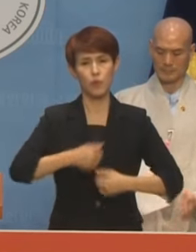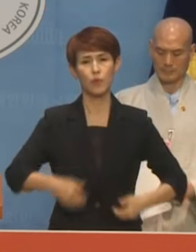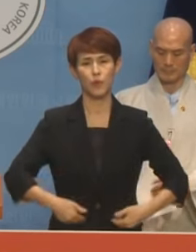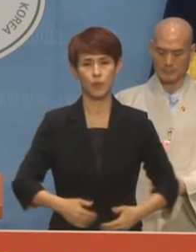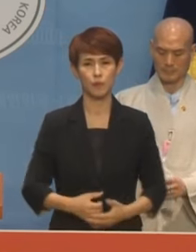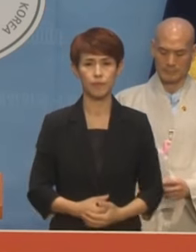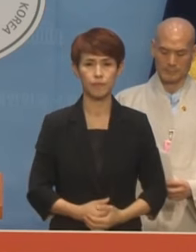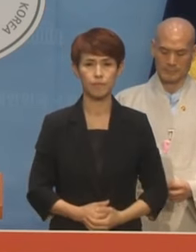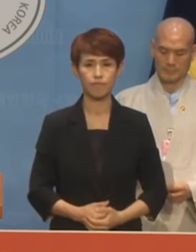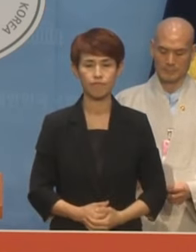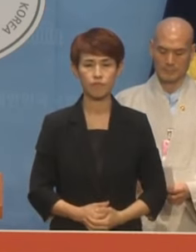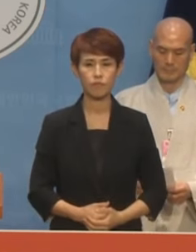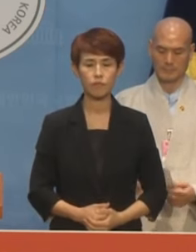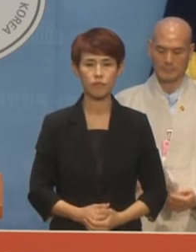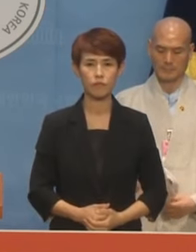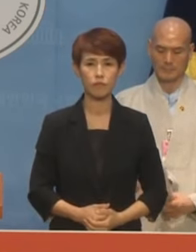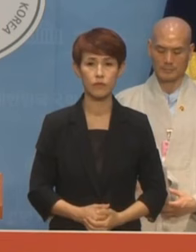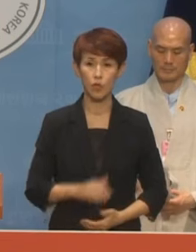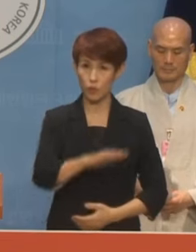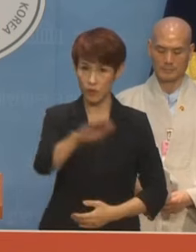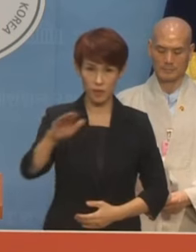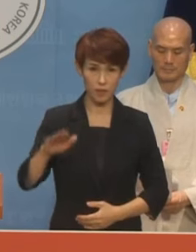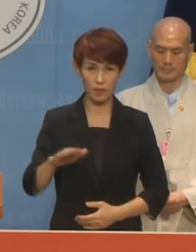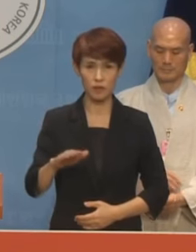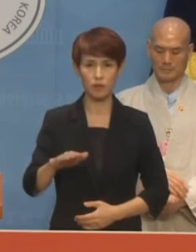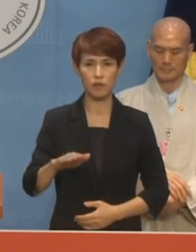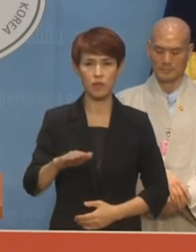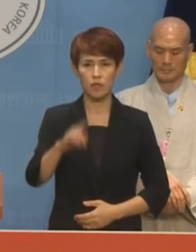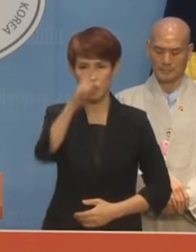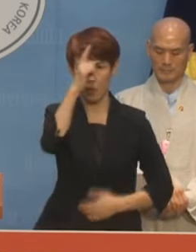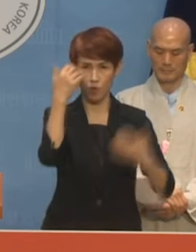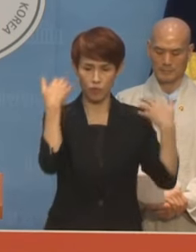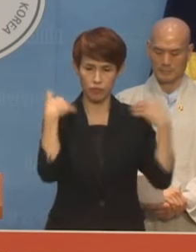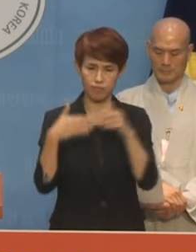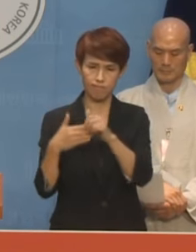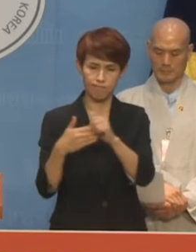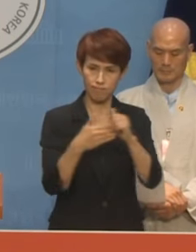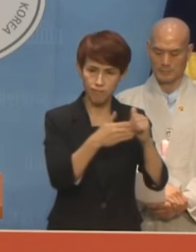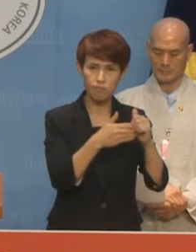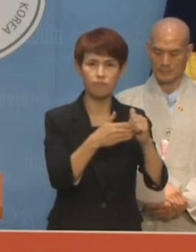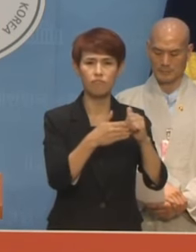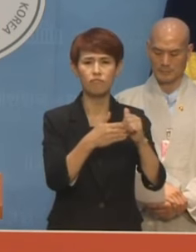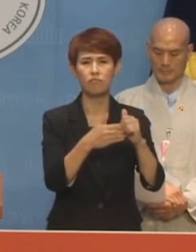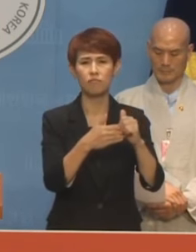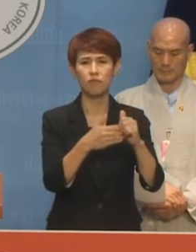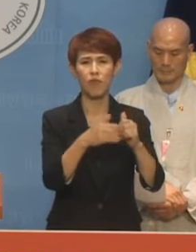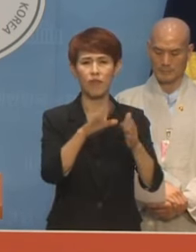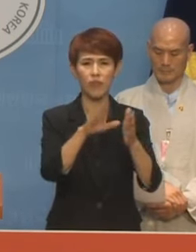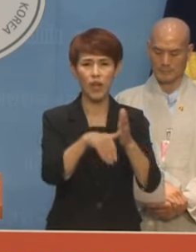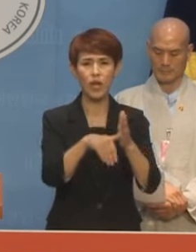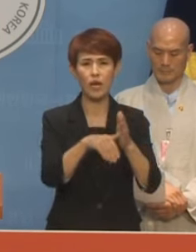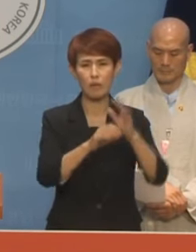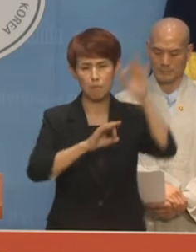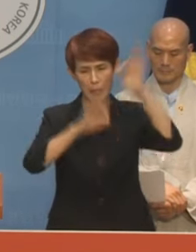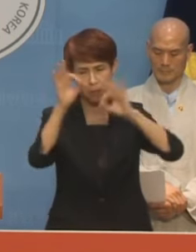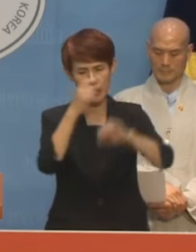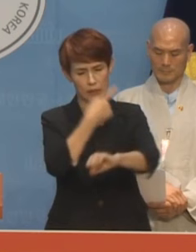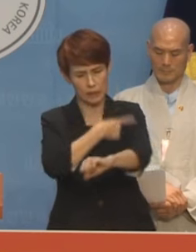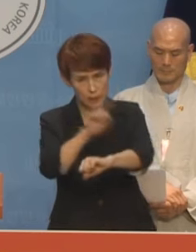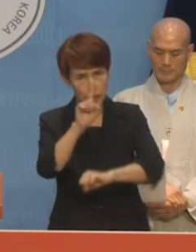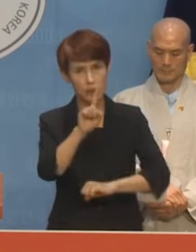것이다. 우리는 이제까지 정부를 이끌어오며 이루 헤아릴 수도 없는 실정과 무능을